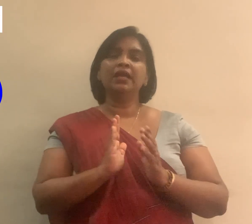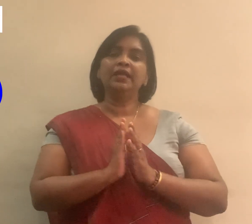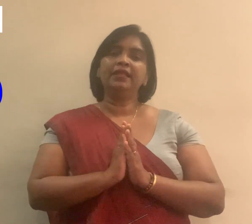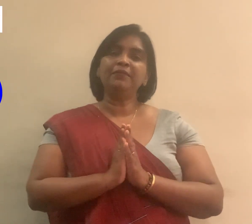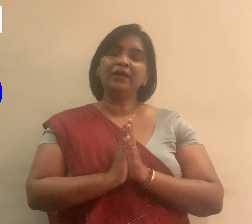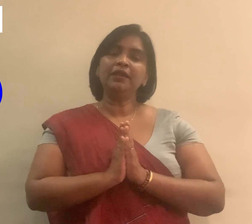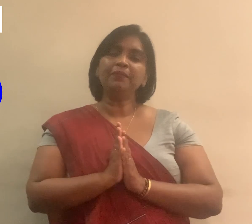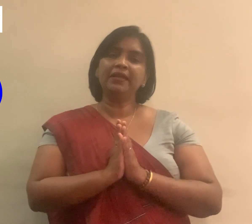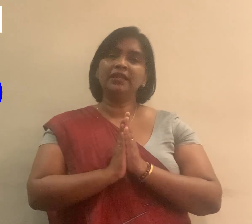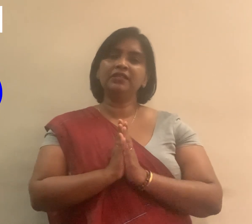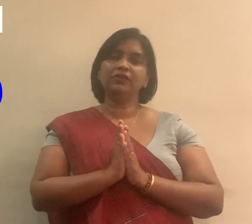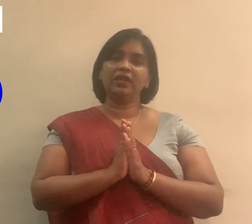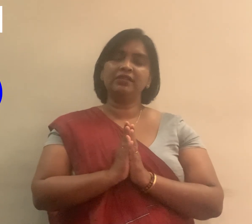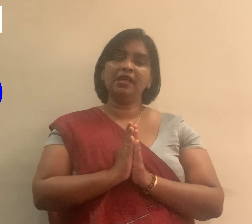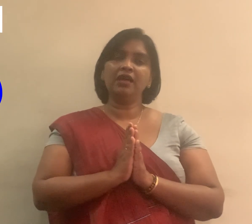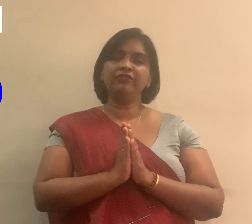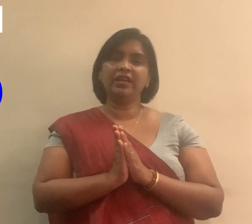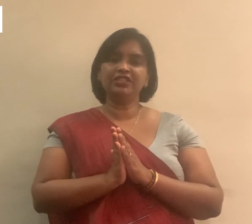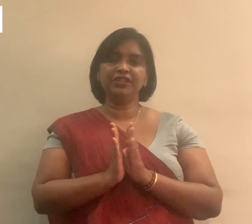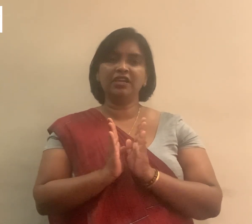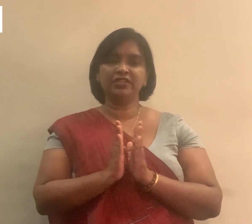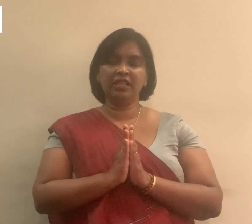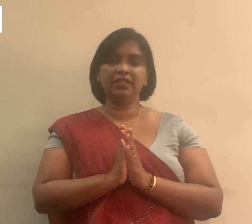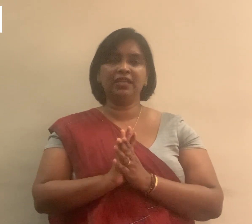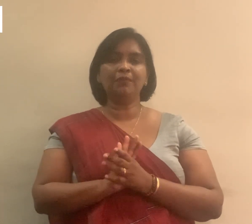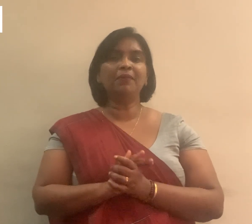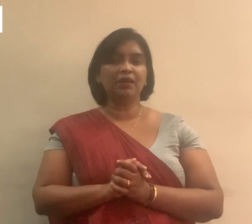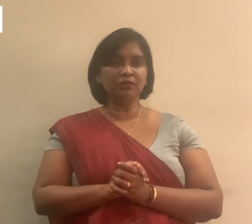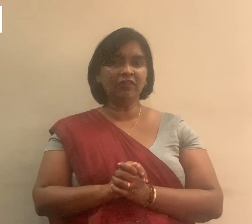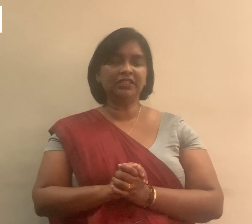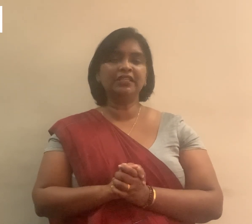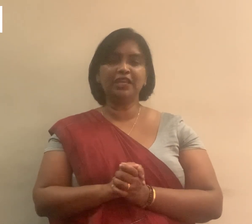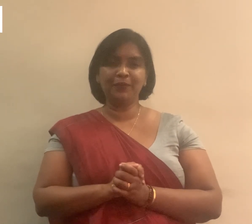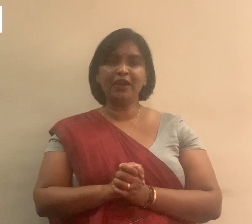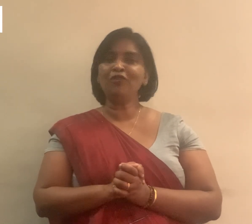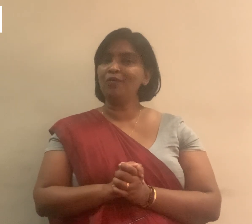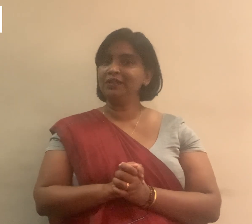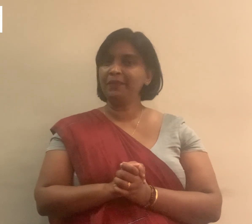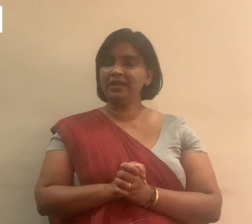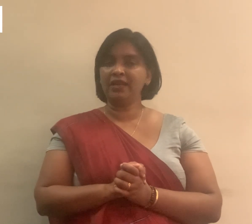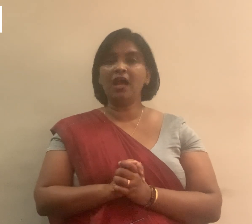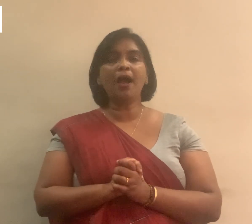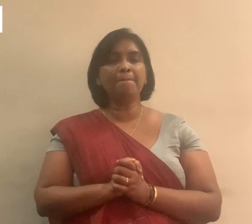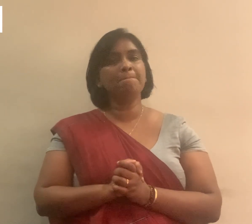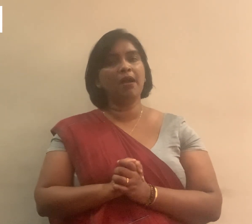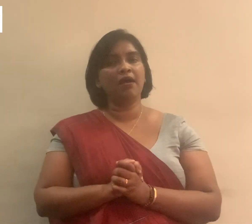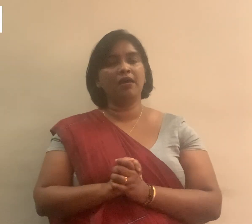දැන් මේ එන පෙන්නන ස්වරත් සහ ව්‍යංජන අක්ෂරත් එක්ක අපි බලමු වචන කිහිපයක් කොහොමද පෙන්වන්නේ. අම්මා